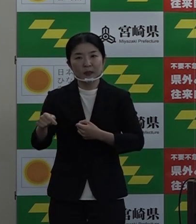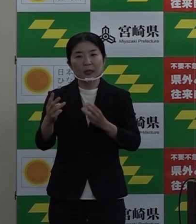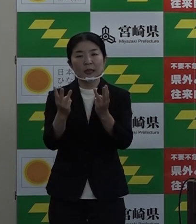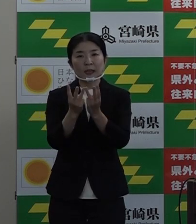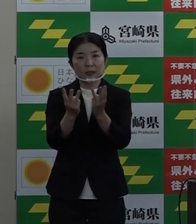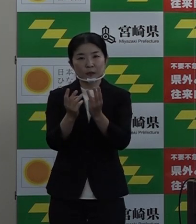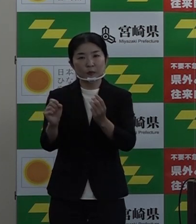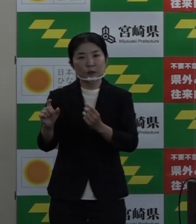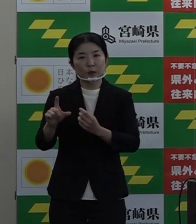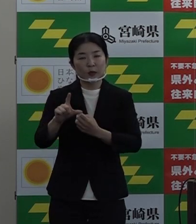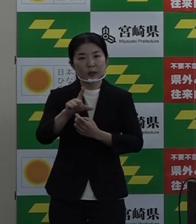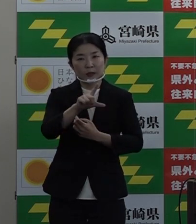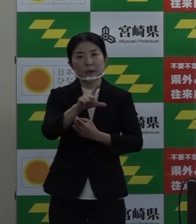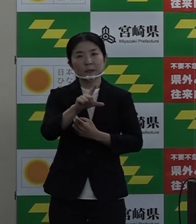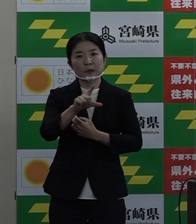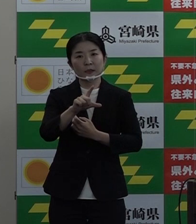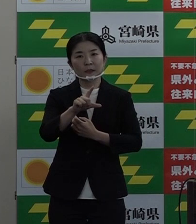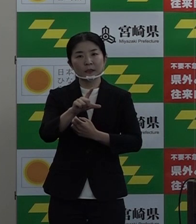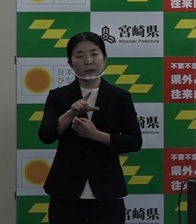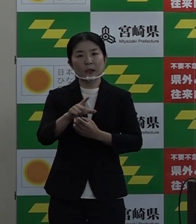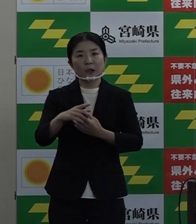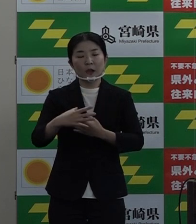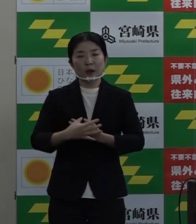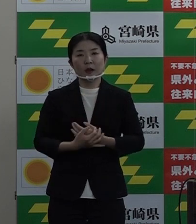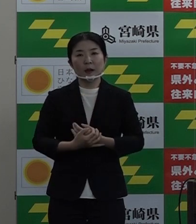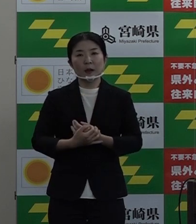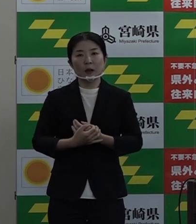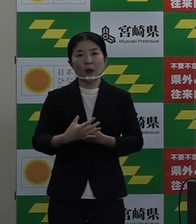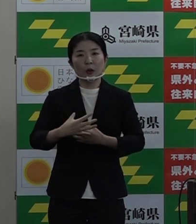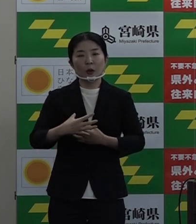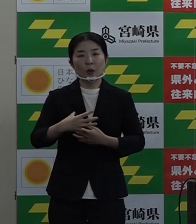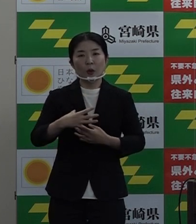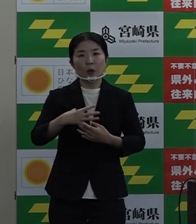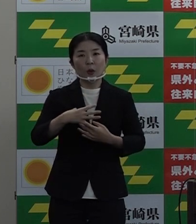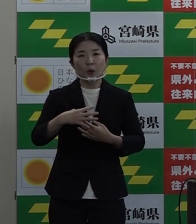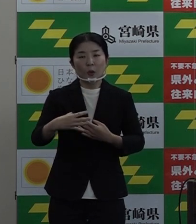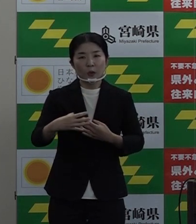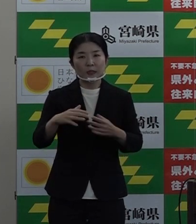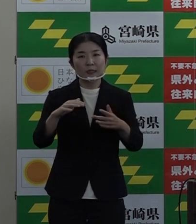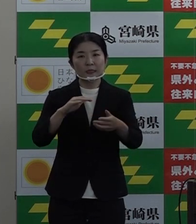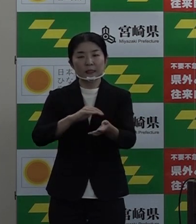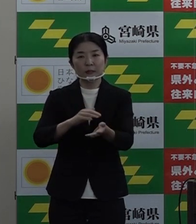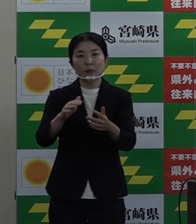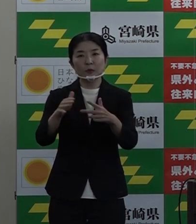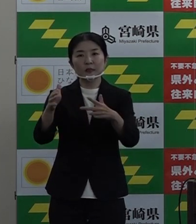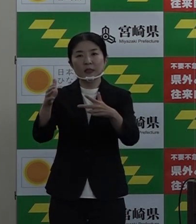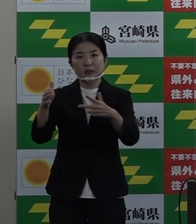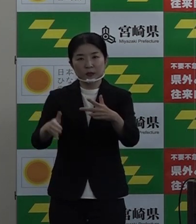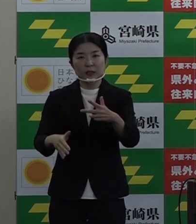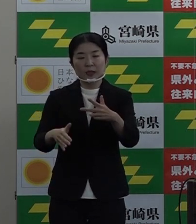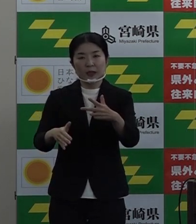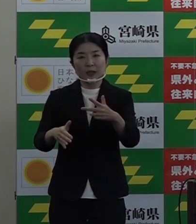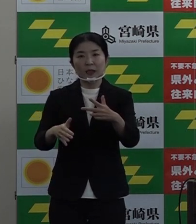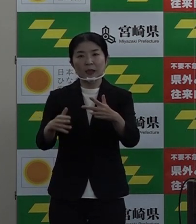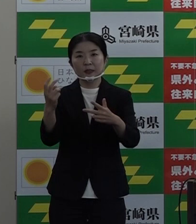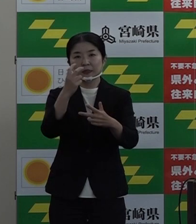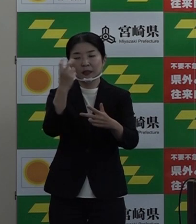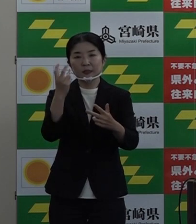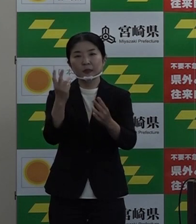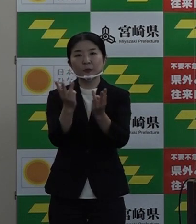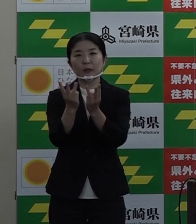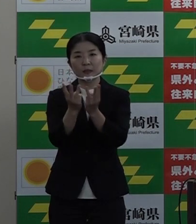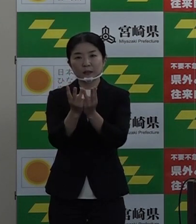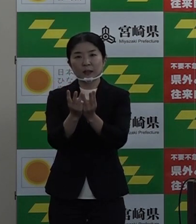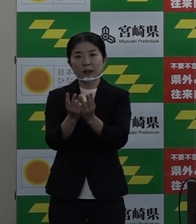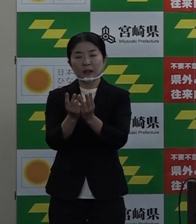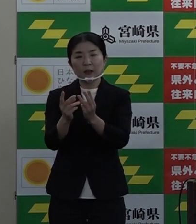字自体も増えているわけでありますが、保険、適用ですね、医療機関の検査で判明した数というものは、このように